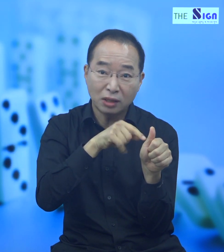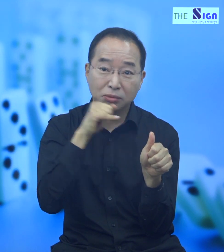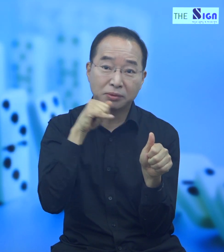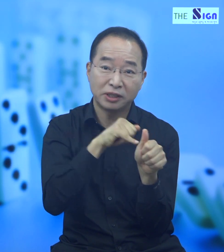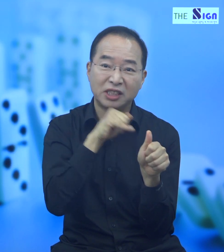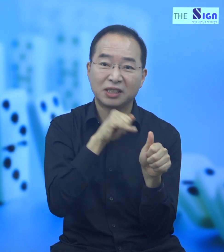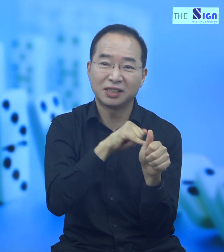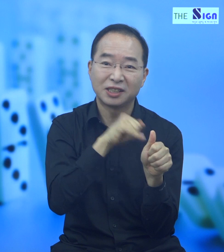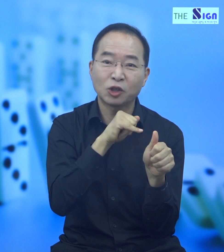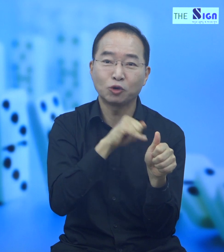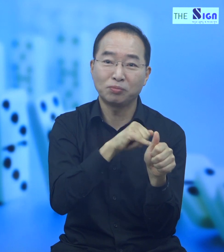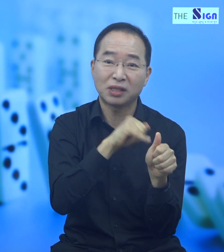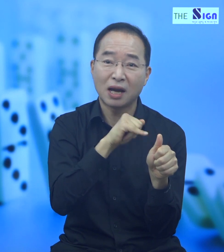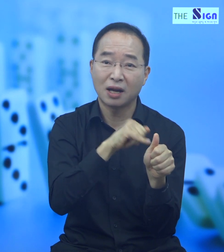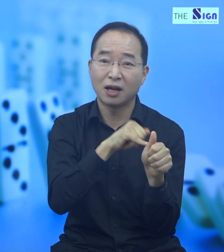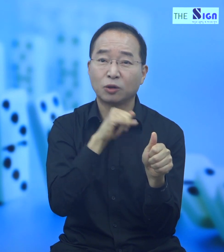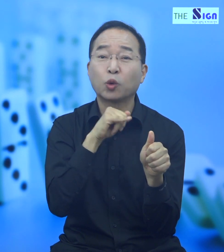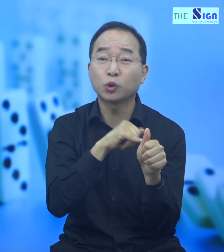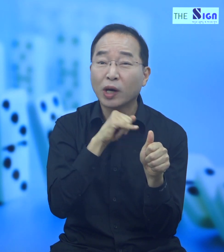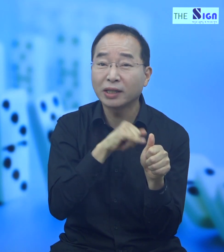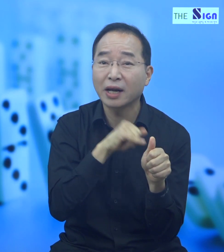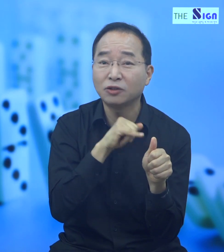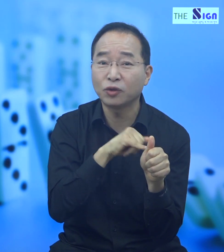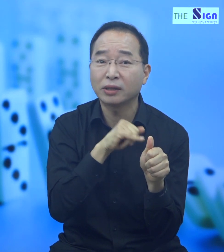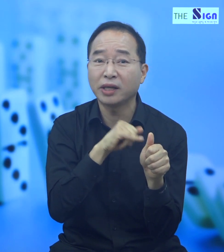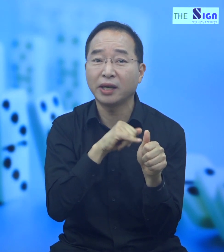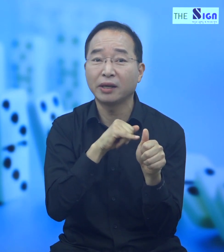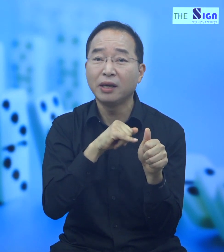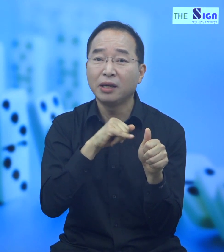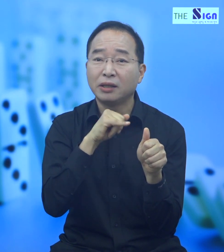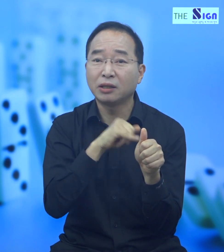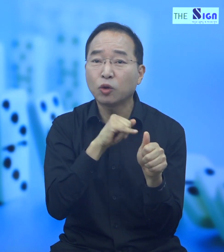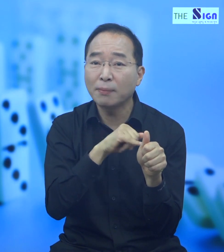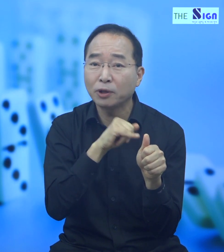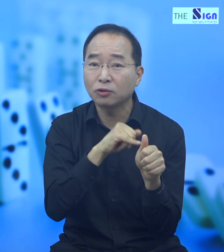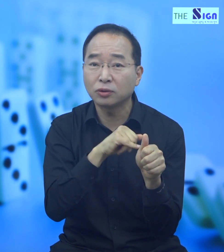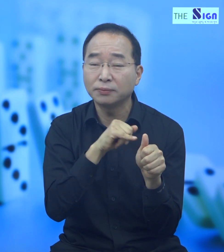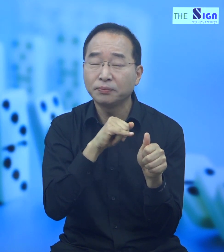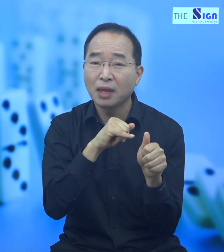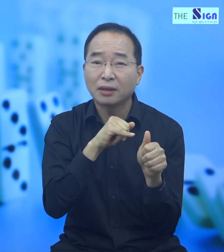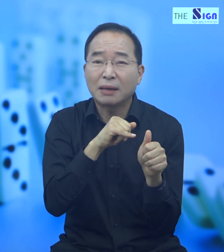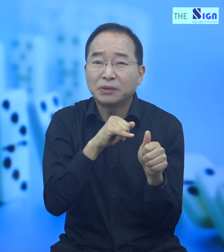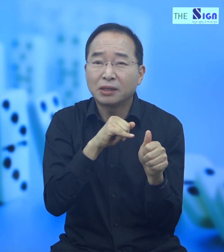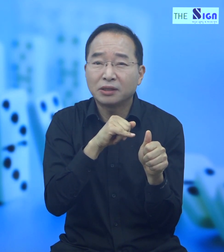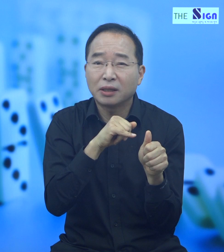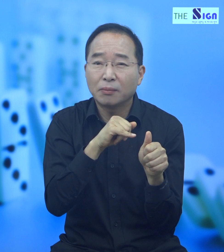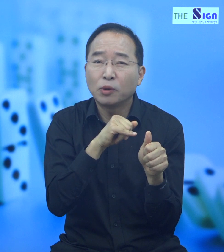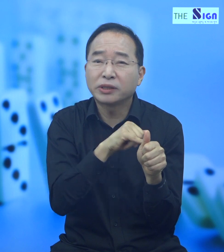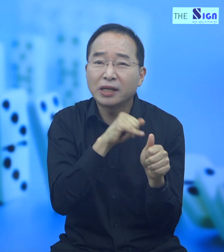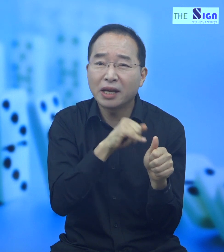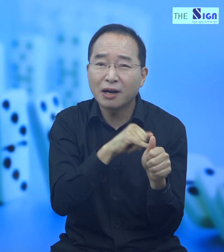부분을 쳐줍니다. 독촉하다라는 수화인데 이게 또 한편으로 남자를 이제 못 살게